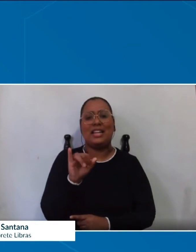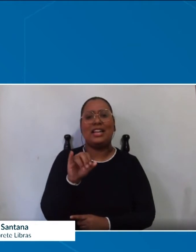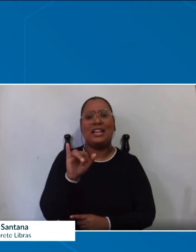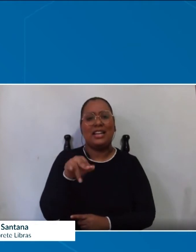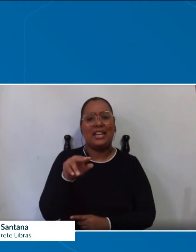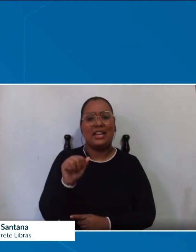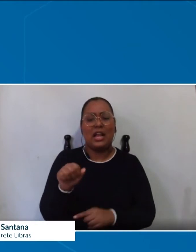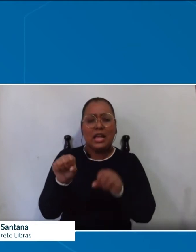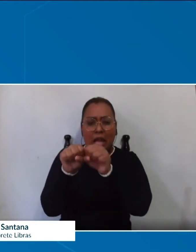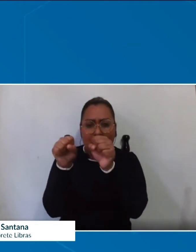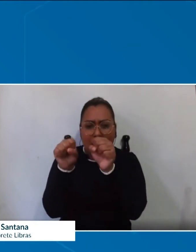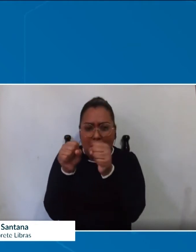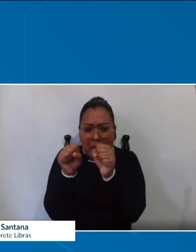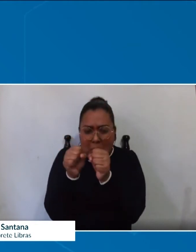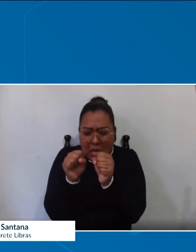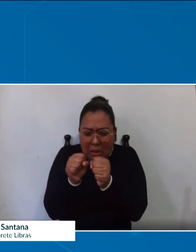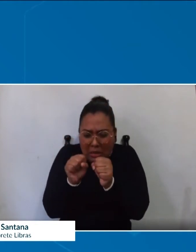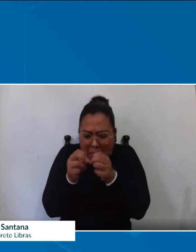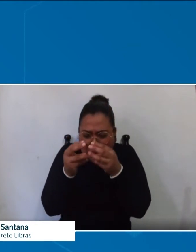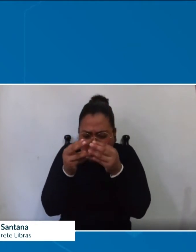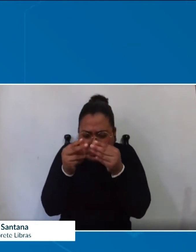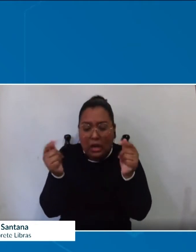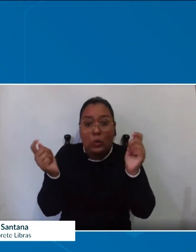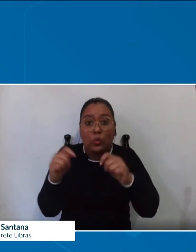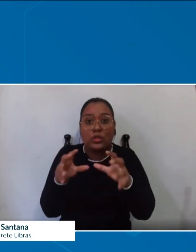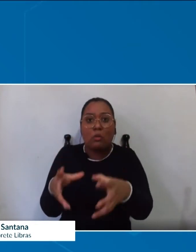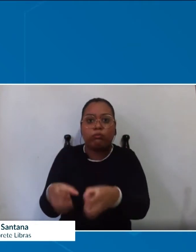e conseguindo fazer outros produtos. Então,